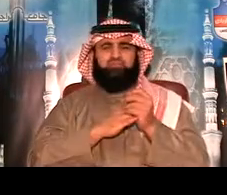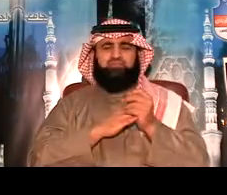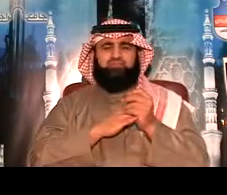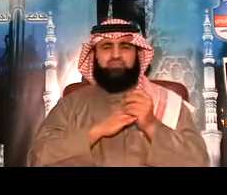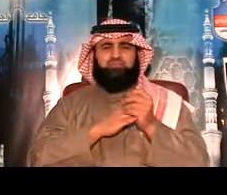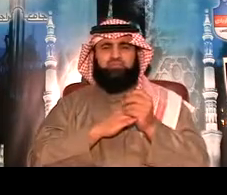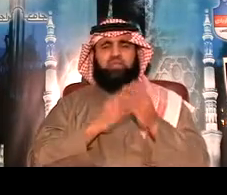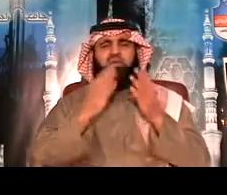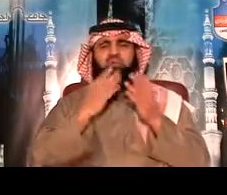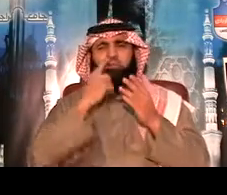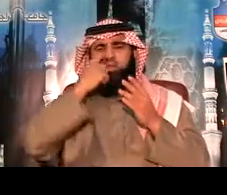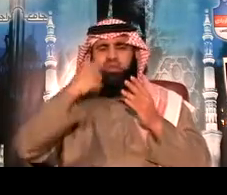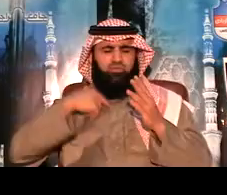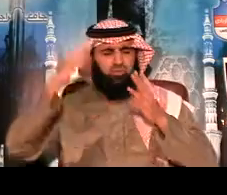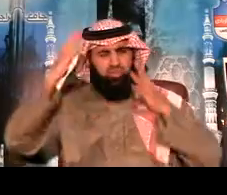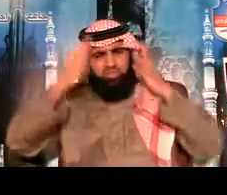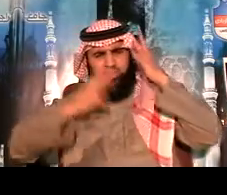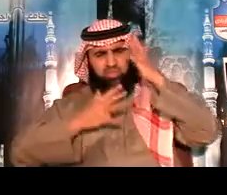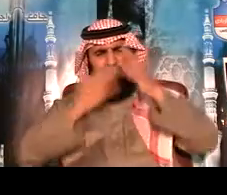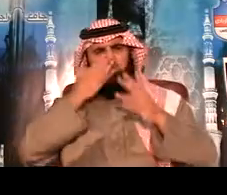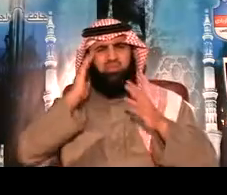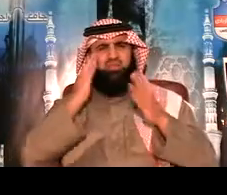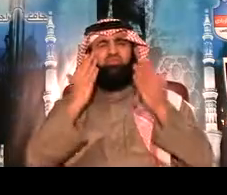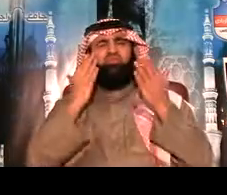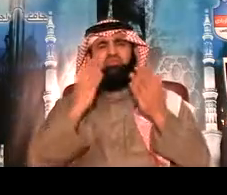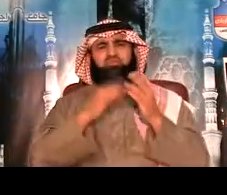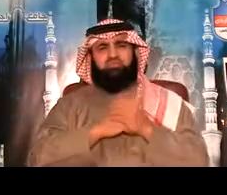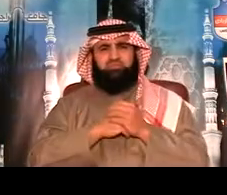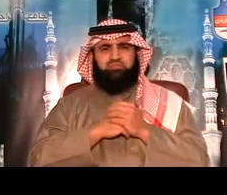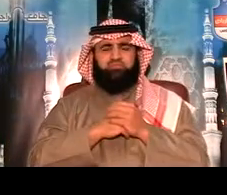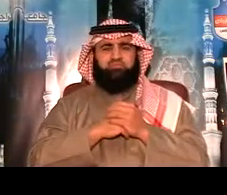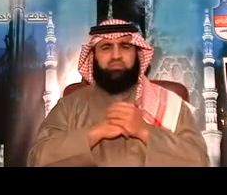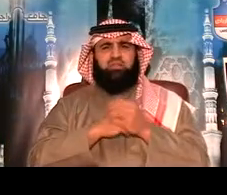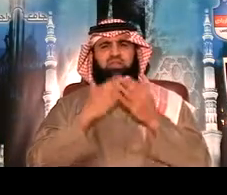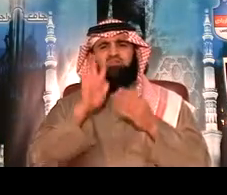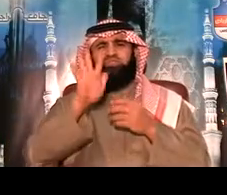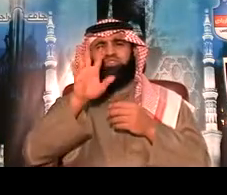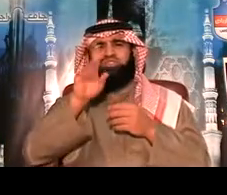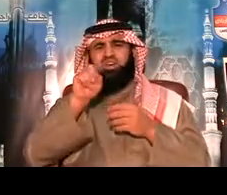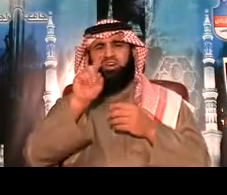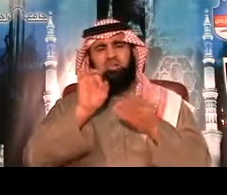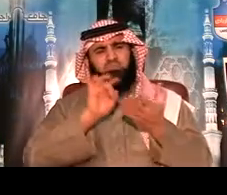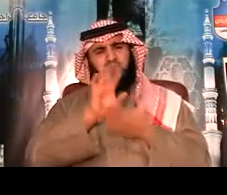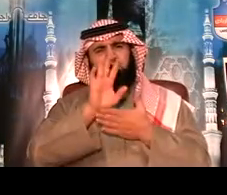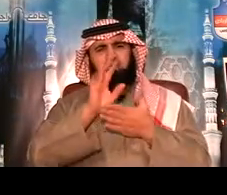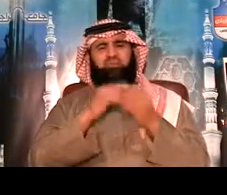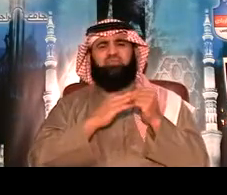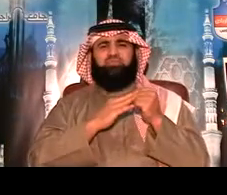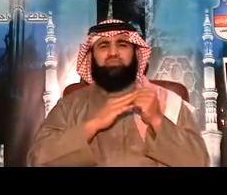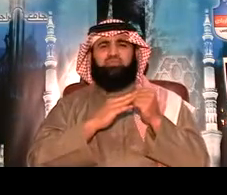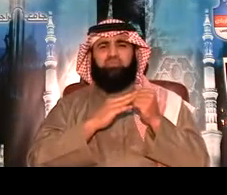اللهم أشغلهم بأنفسهم يا سميع الدعاء، اللهم اكفنا شرهم يا رب العالمين. اللهم استجب